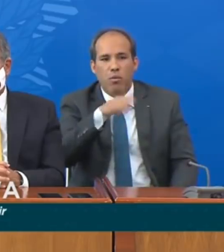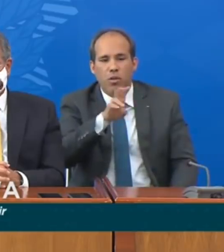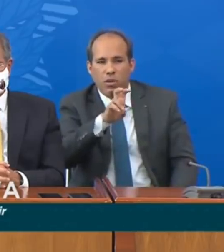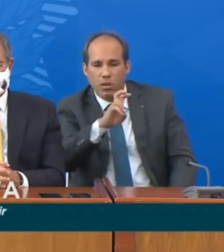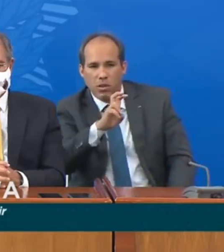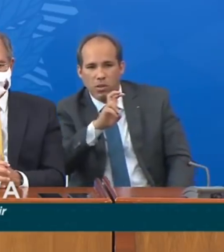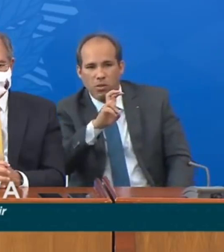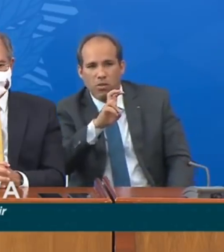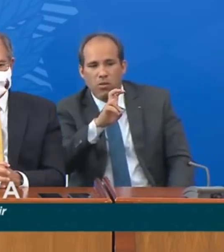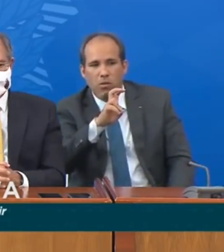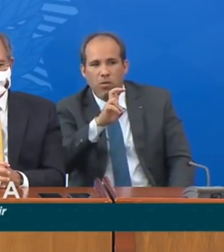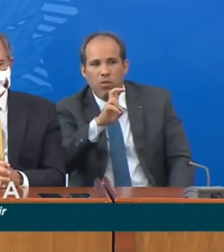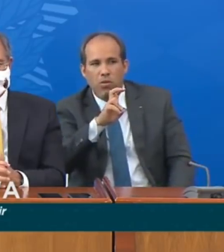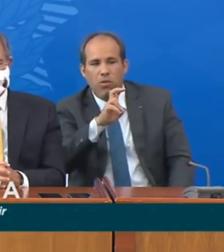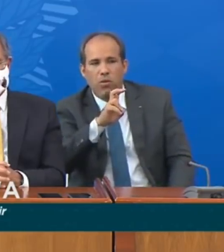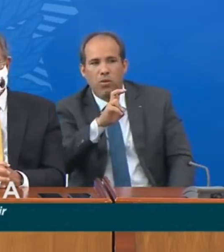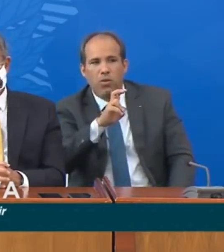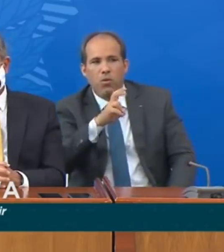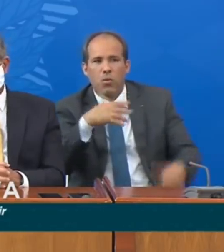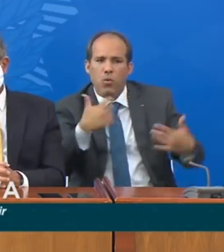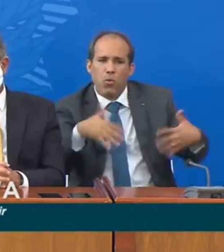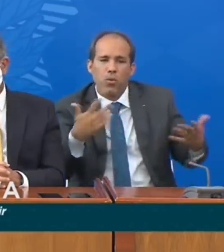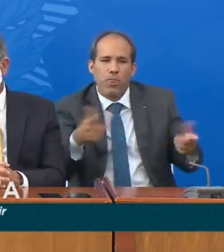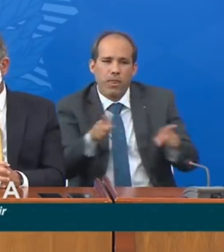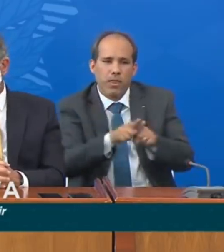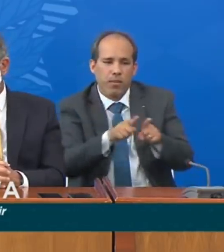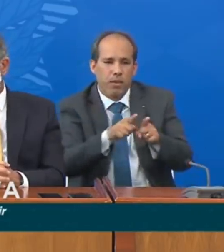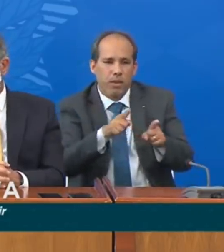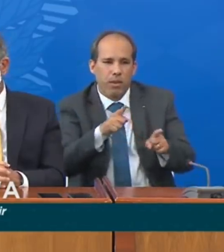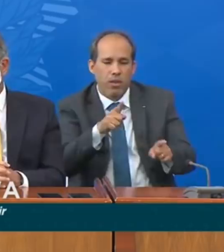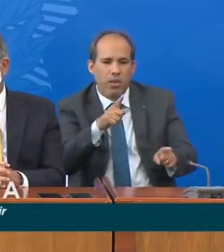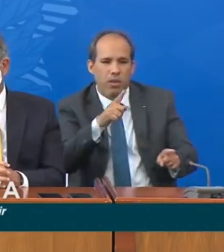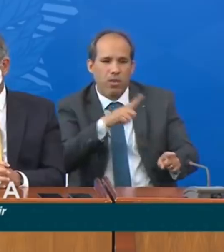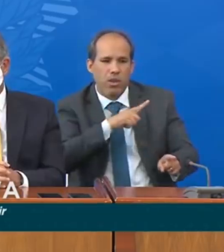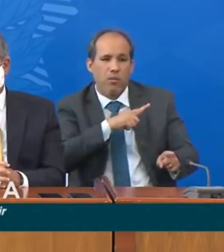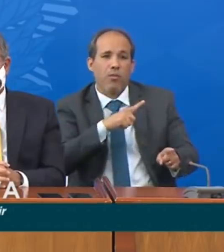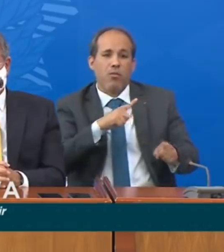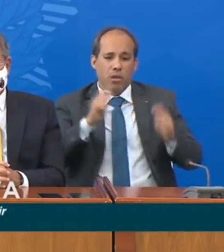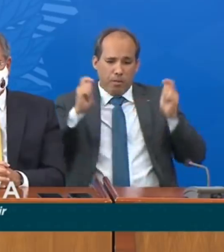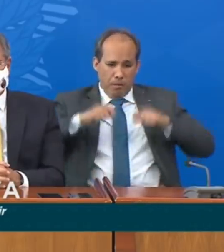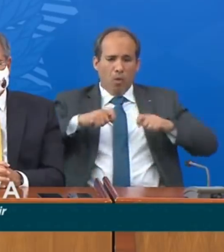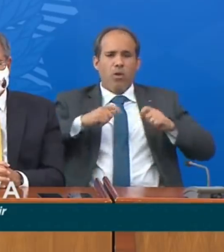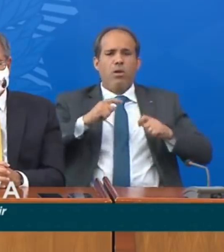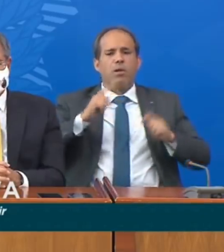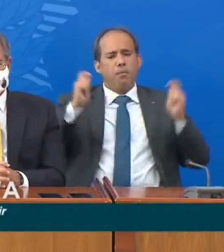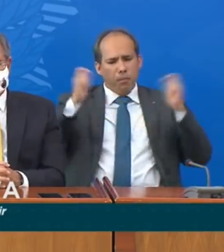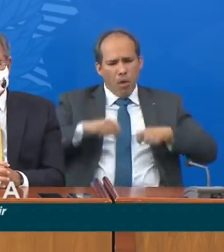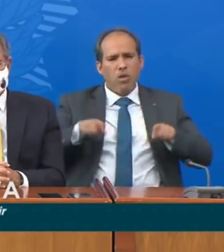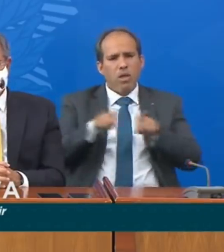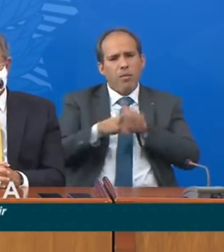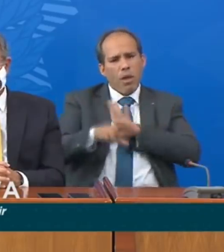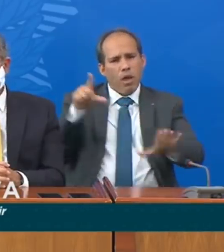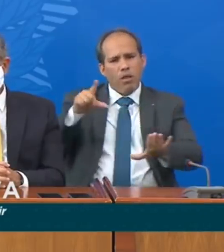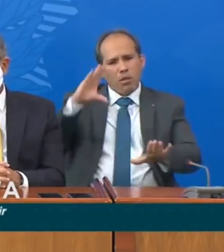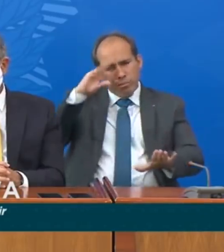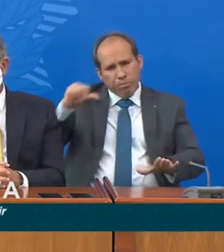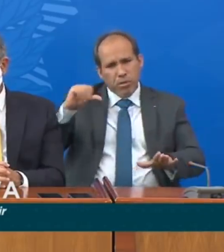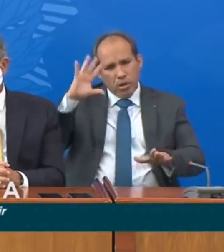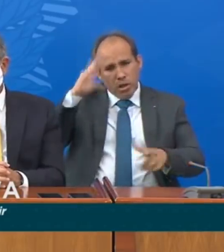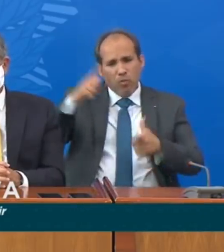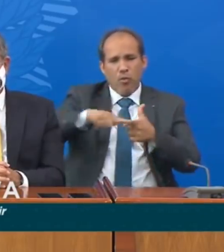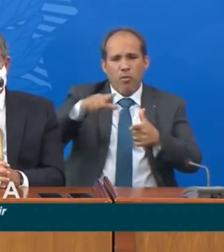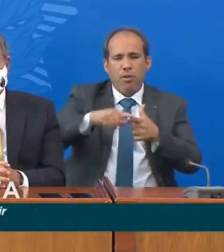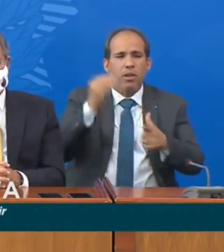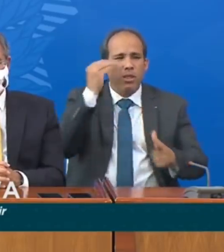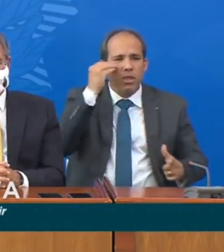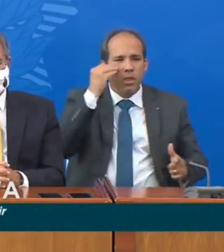2/5. E nós devemos, a partir do momento que temos a capacidade e queremos nos antecipar ao problema, é buscar a